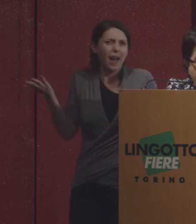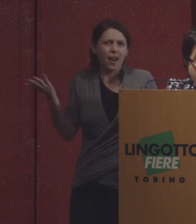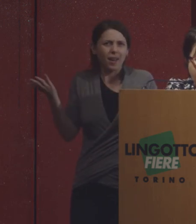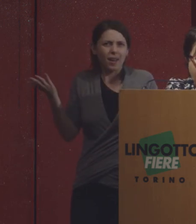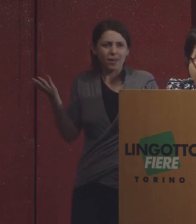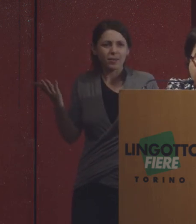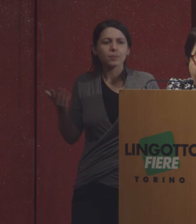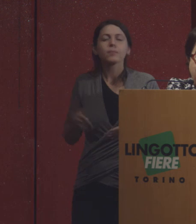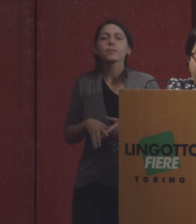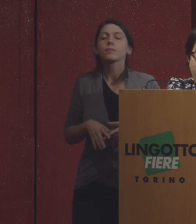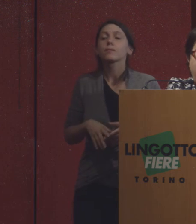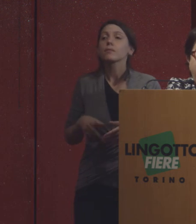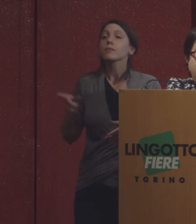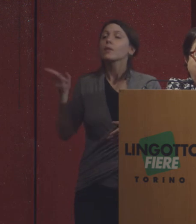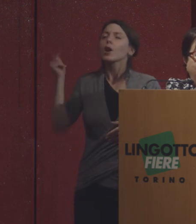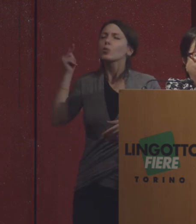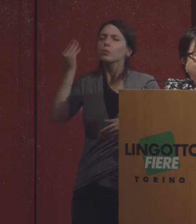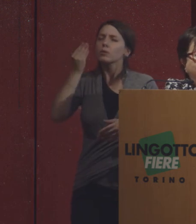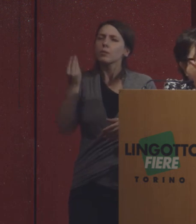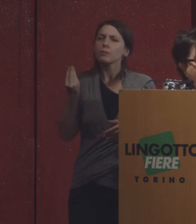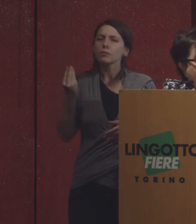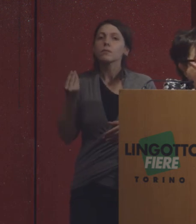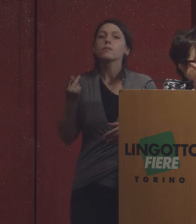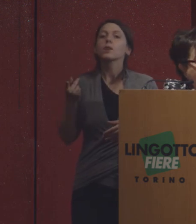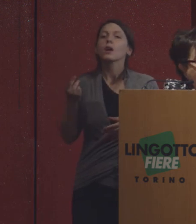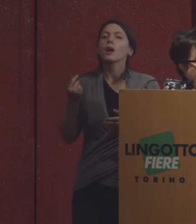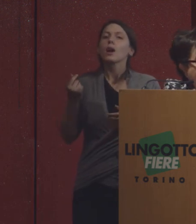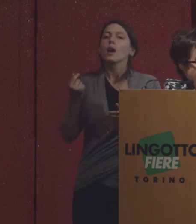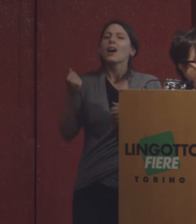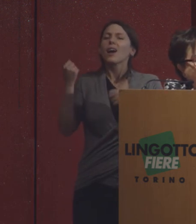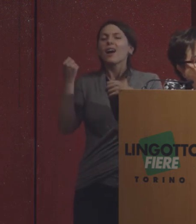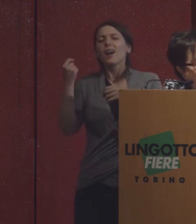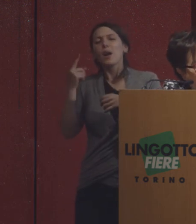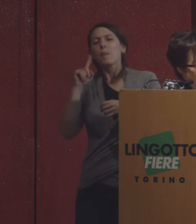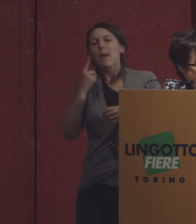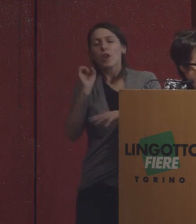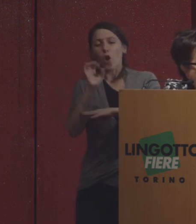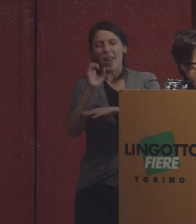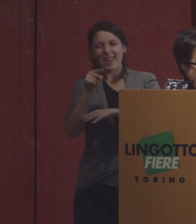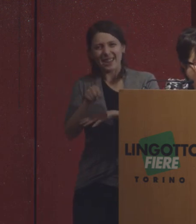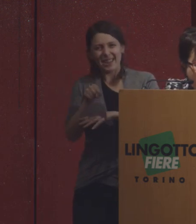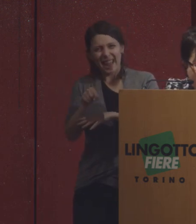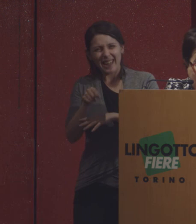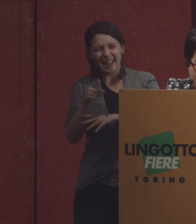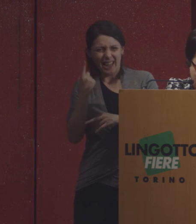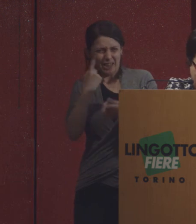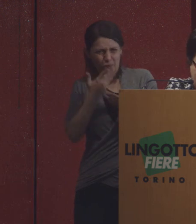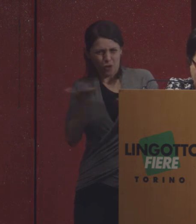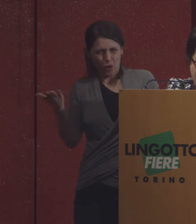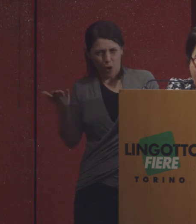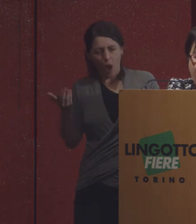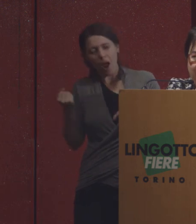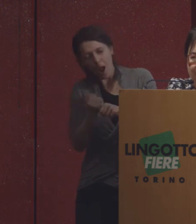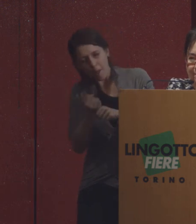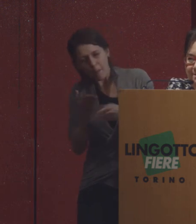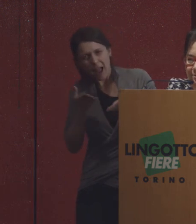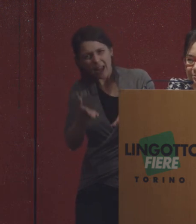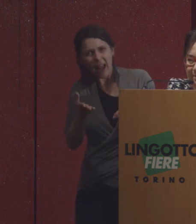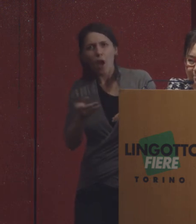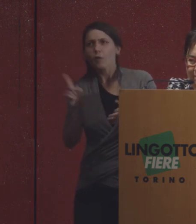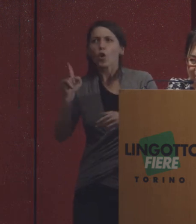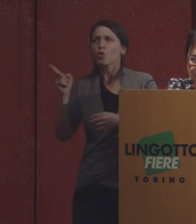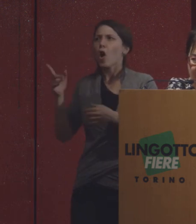così. Anzi, pensava che si dovesse lavorare più nei confronti degli insegnanti normali che non negli eccellenti, ma non perché